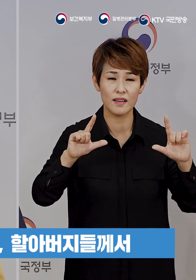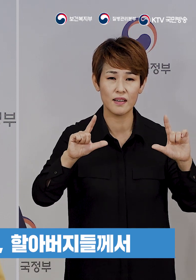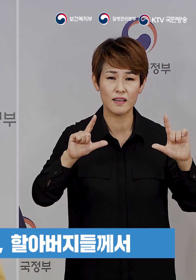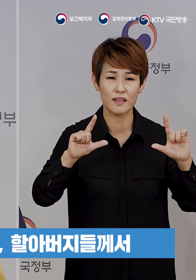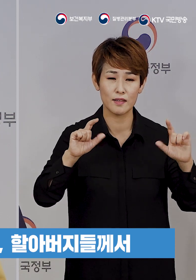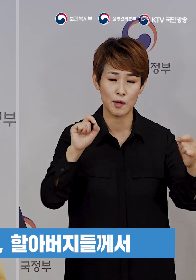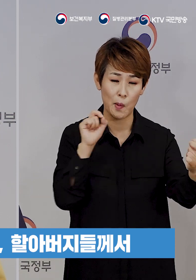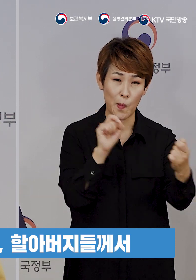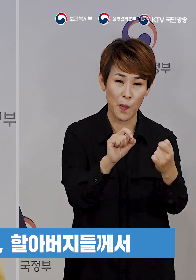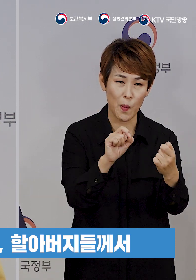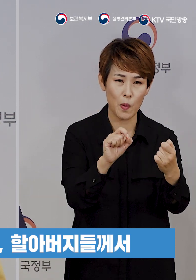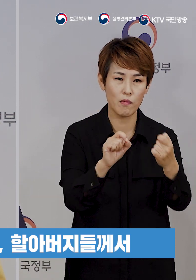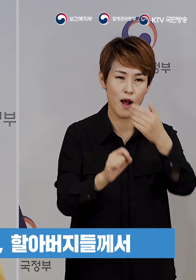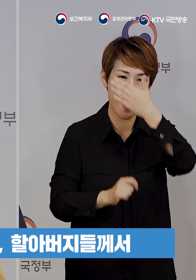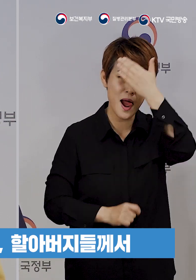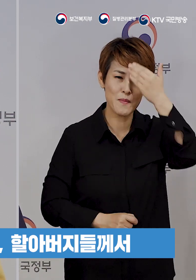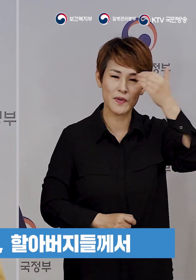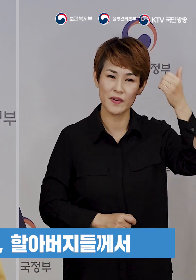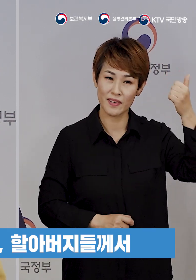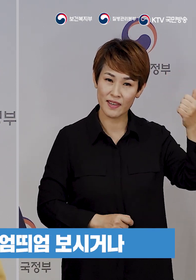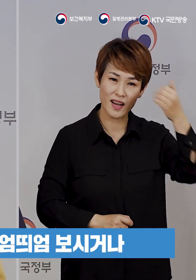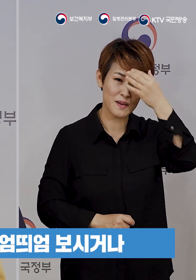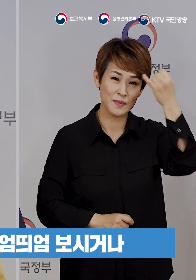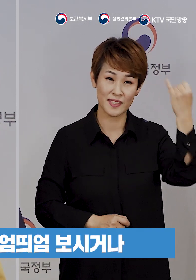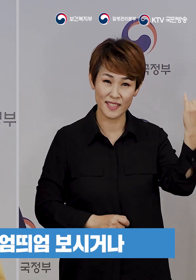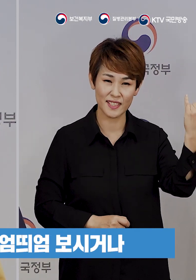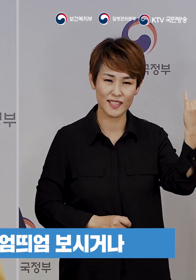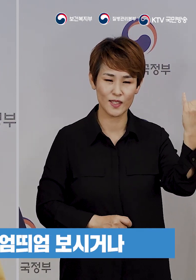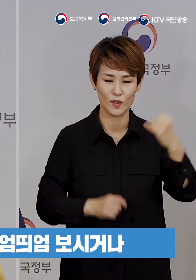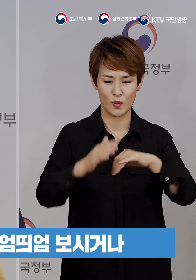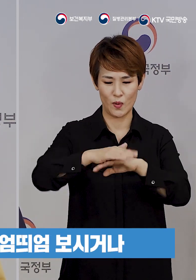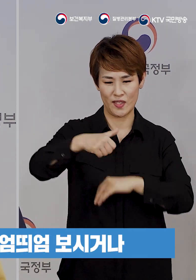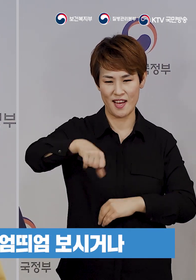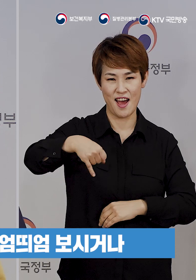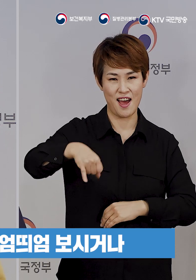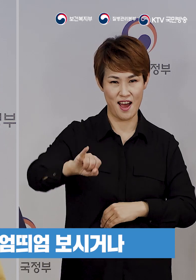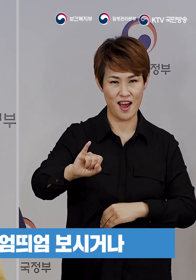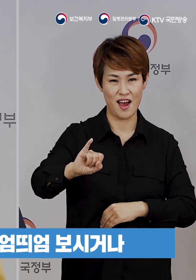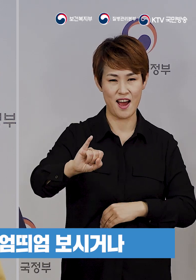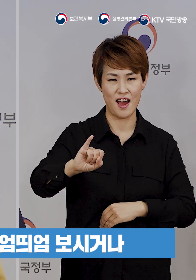어버이날입니다만 그동안 아마 할머니, 할아버지들께서 이 손주, 손녀들을